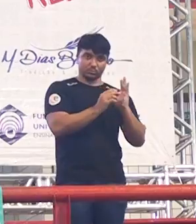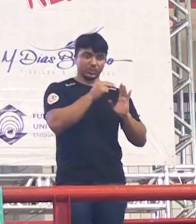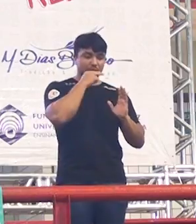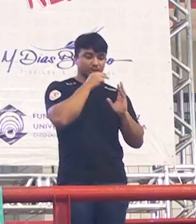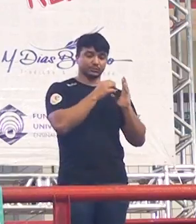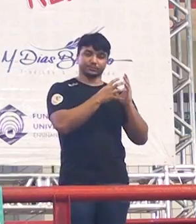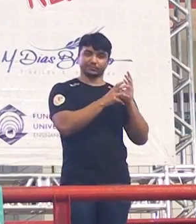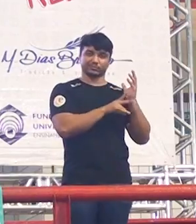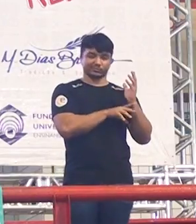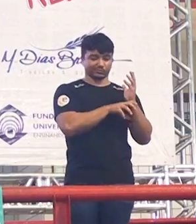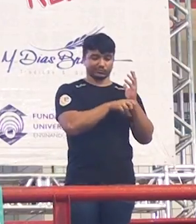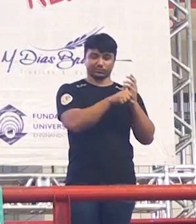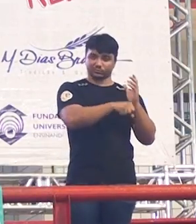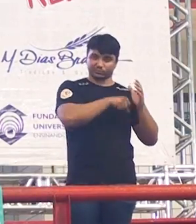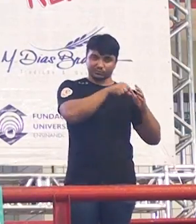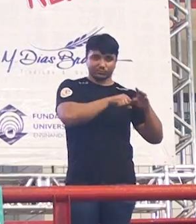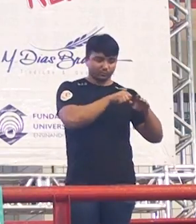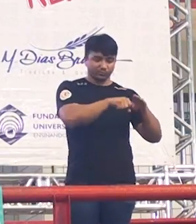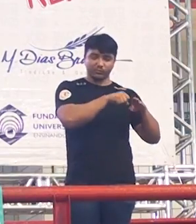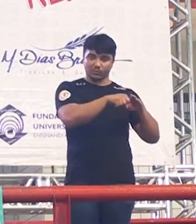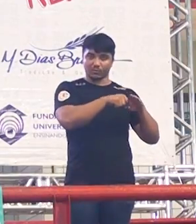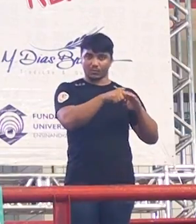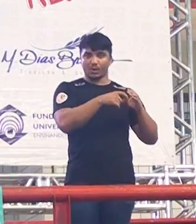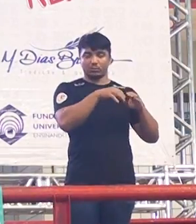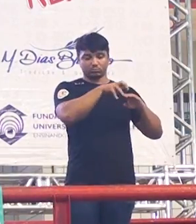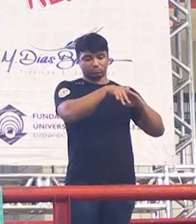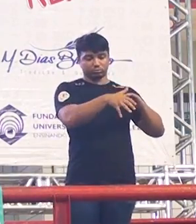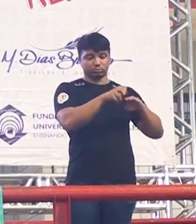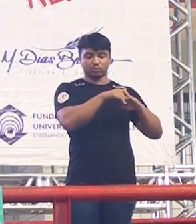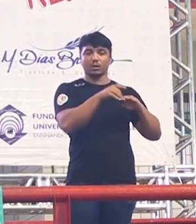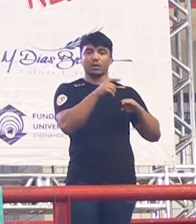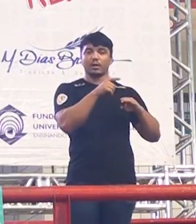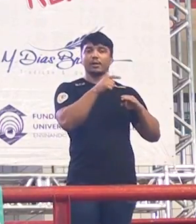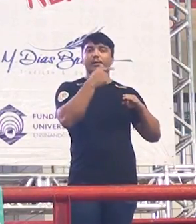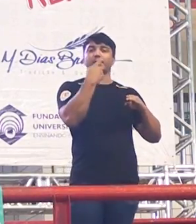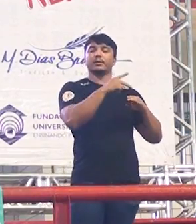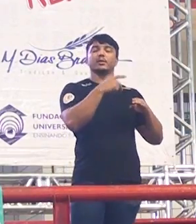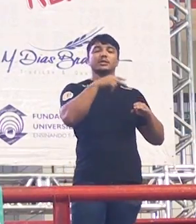gerar um álcool. Esse processo se dá em duas etapas. Primeiro,